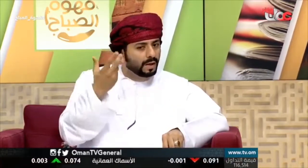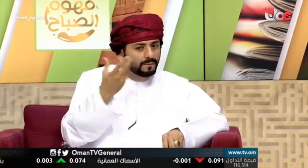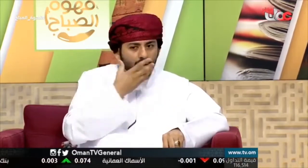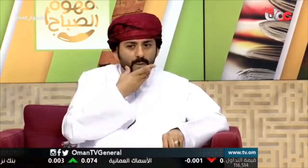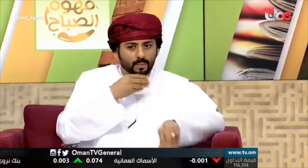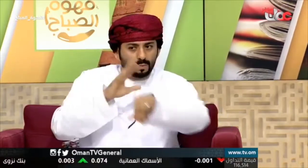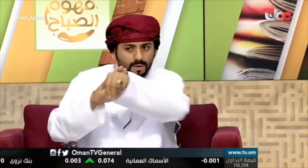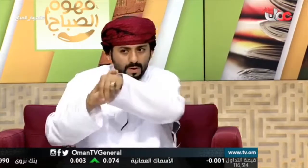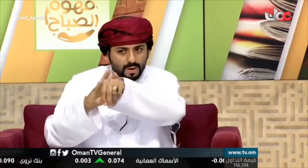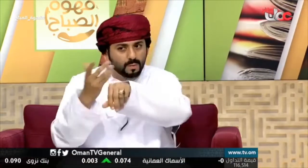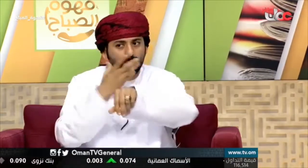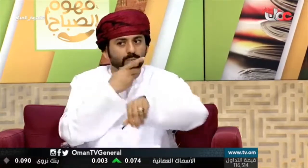يعني أيضا